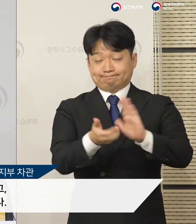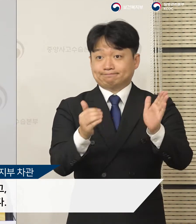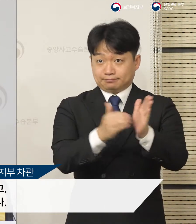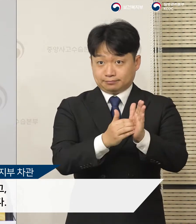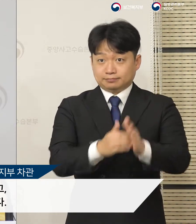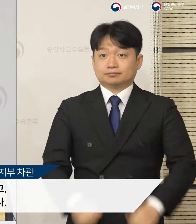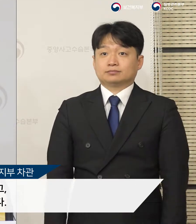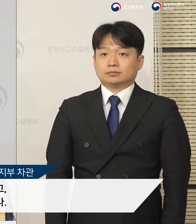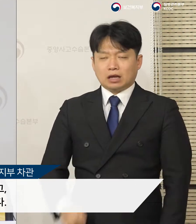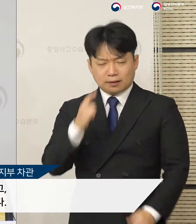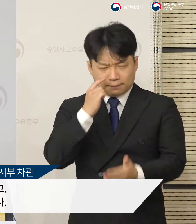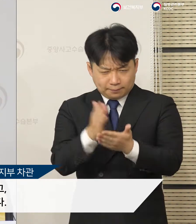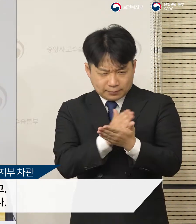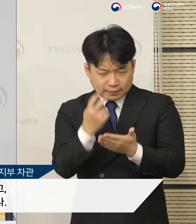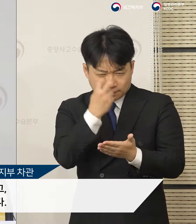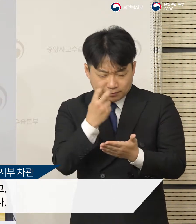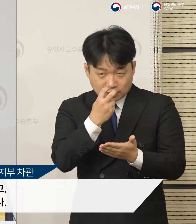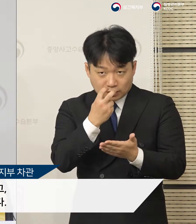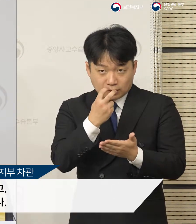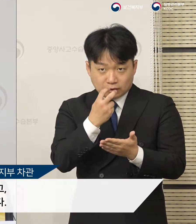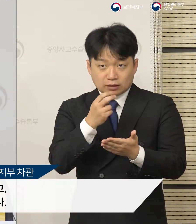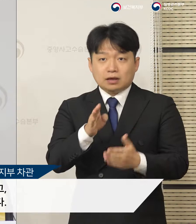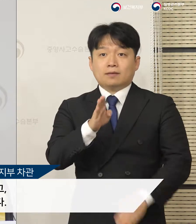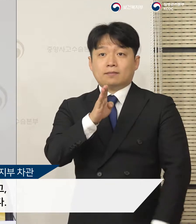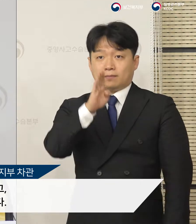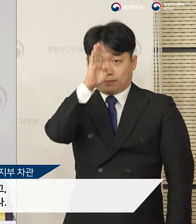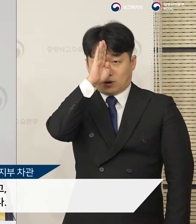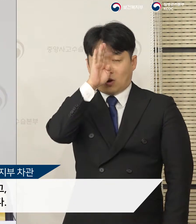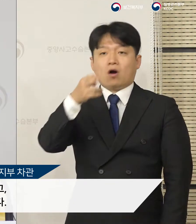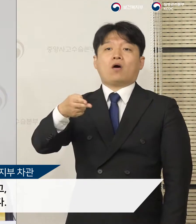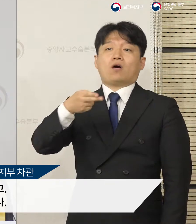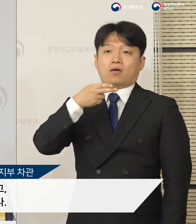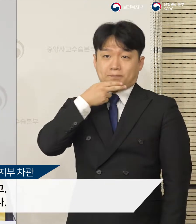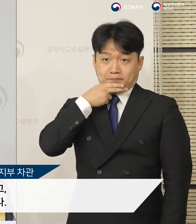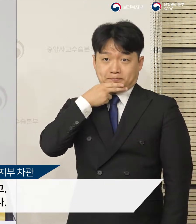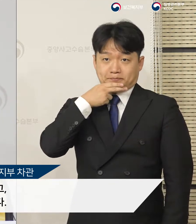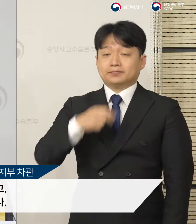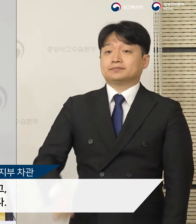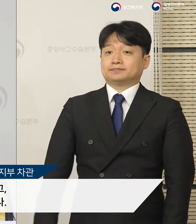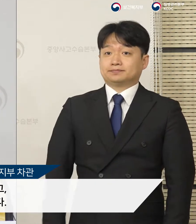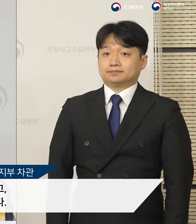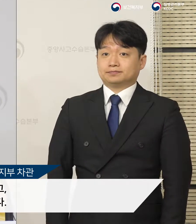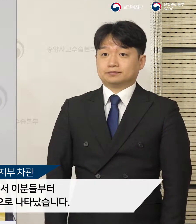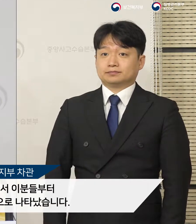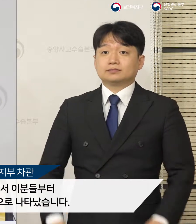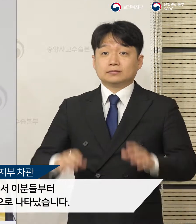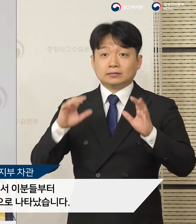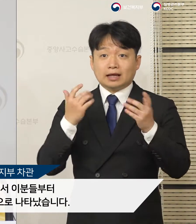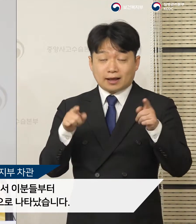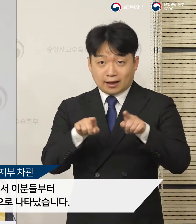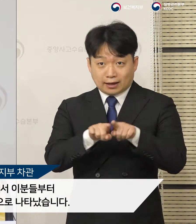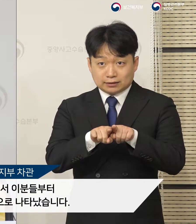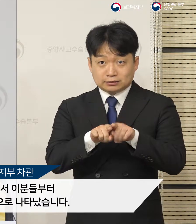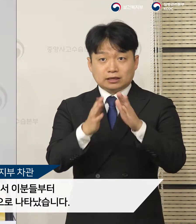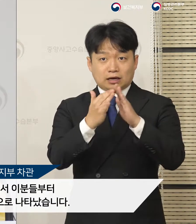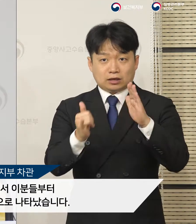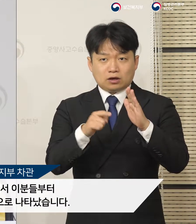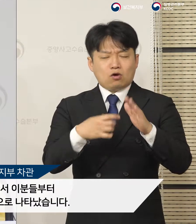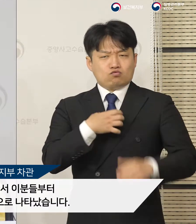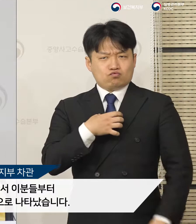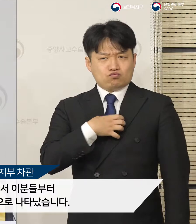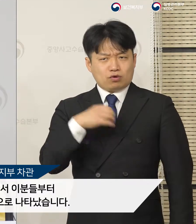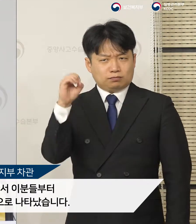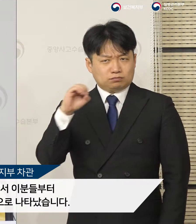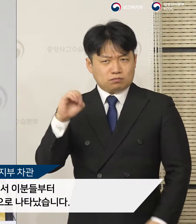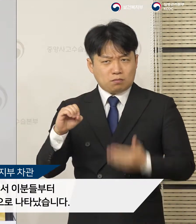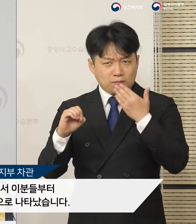이송되었고 진단 검사 결과 모두 음성으로 확인되었습니다. 특히 아동을 동반한 가족의